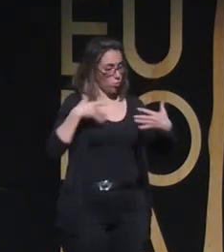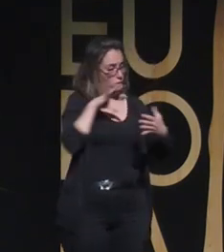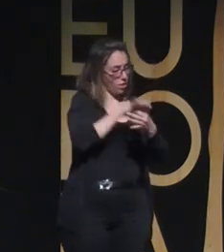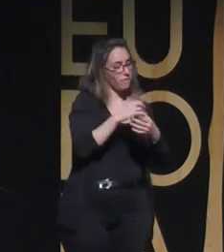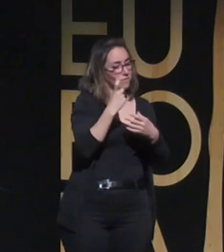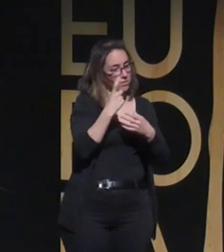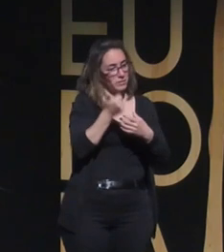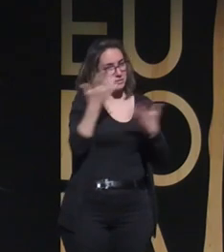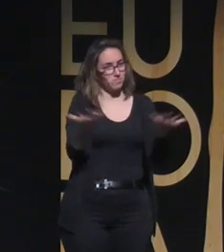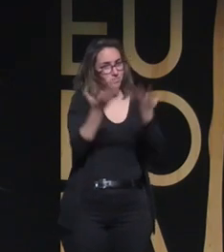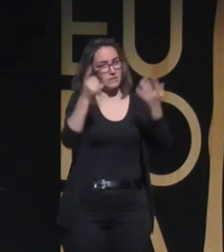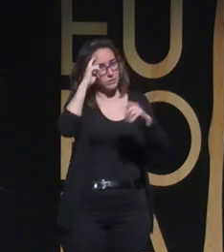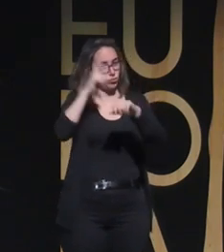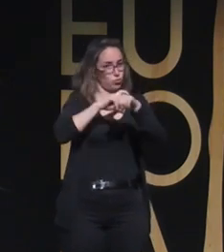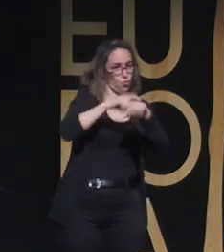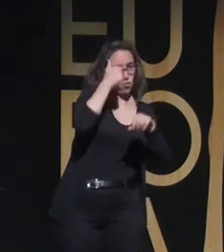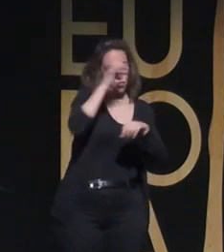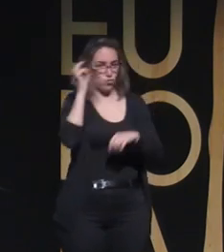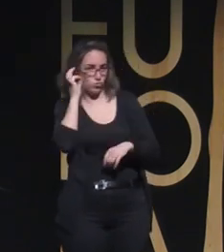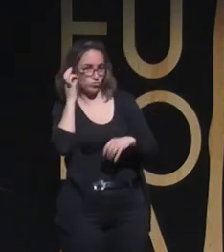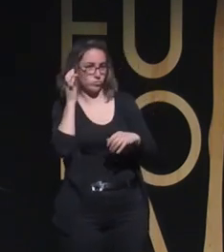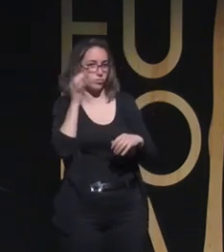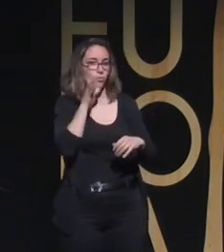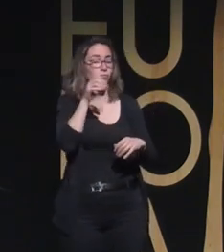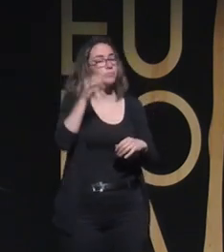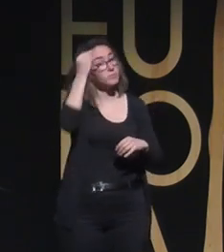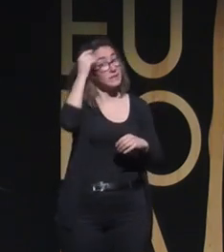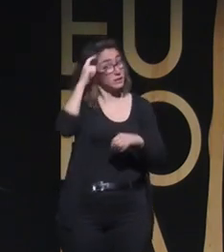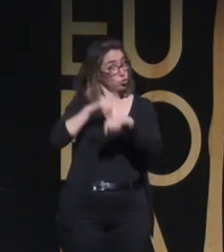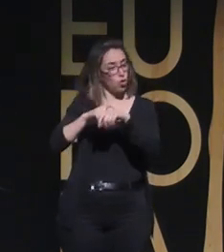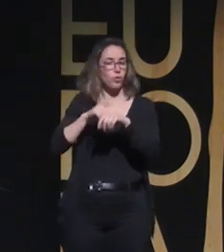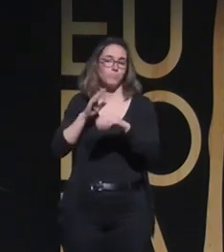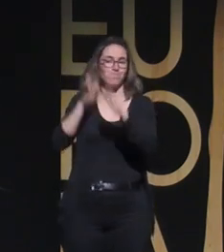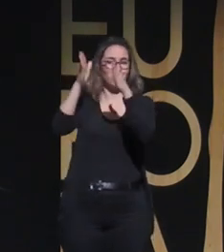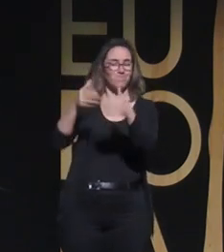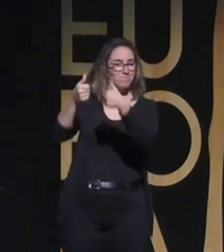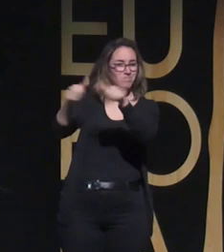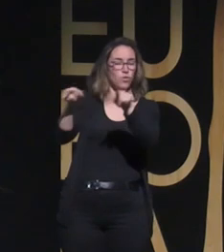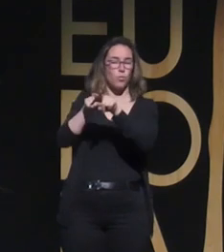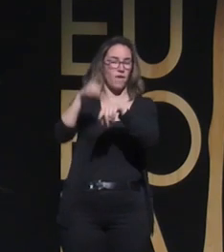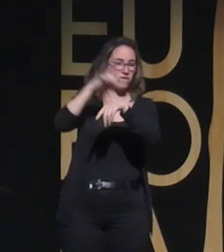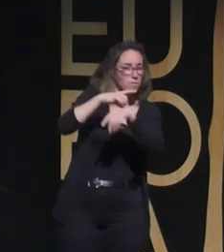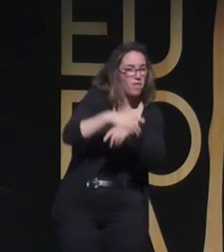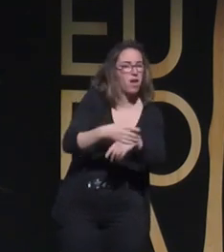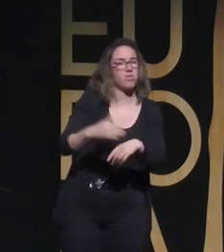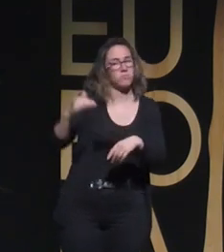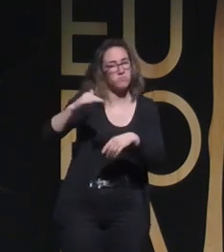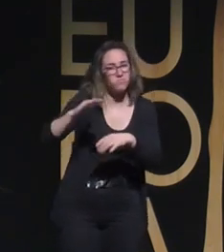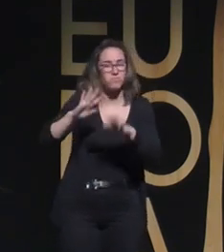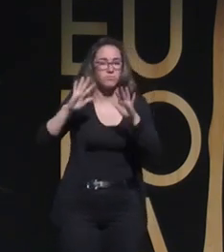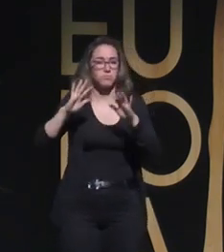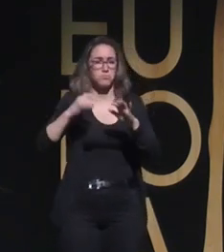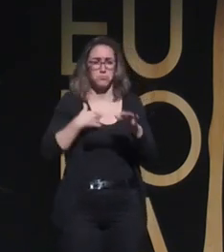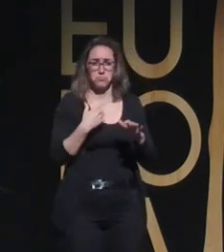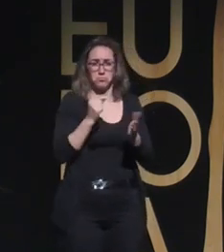país, ¿vale? Porque sigue estando asociado a estoy loco, a la enfermedad mental, a depender. No nos cuesta nada ir al médico de cabecera, no nos cuesta nada tomar algo